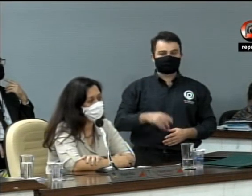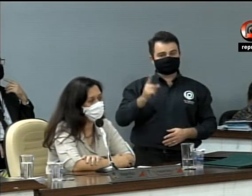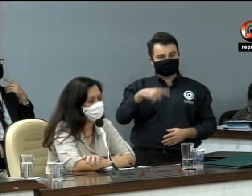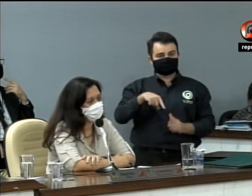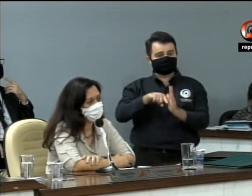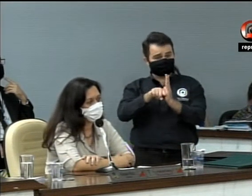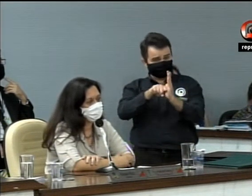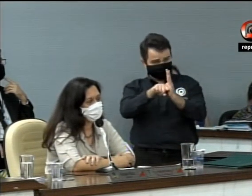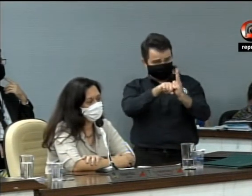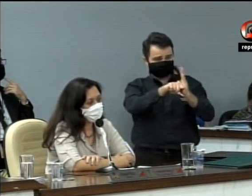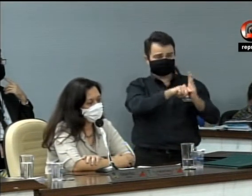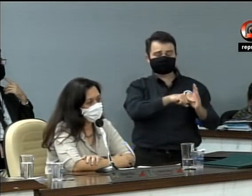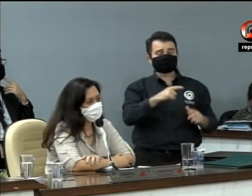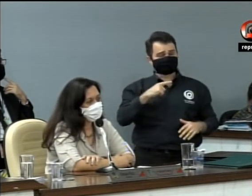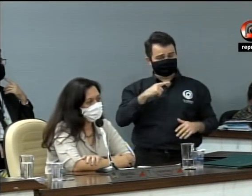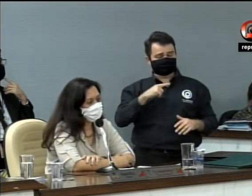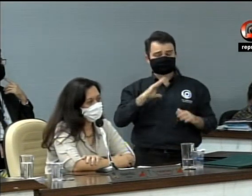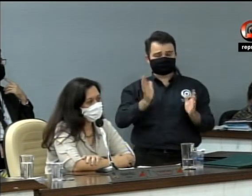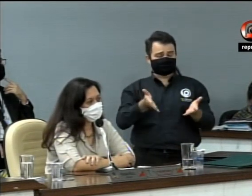novamente.